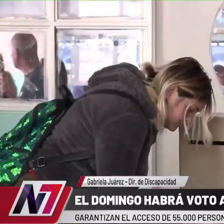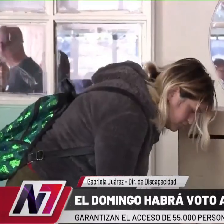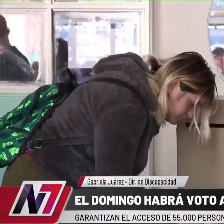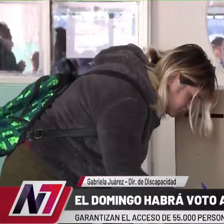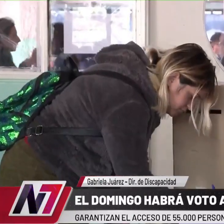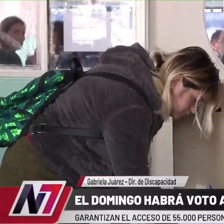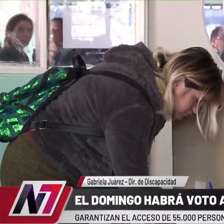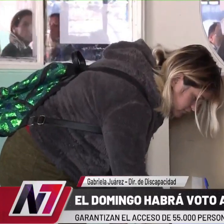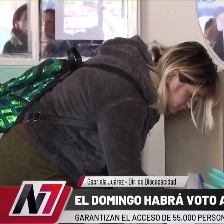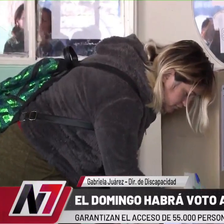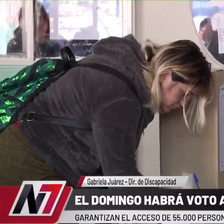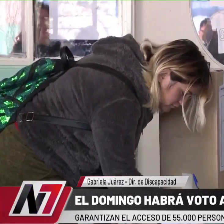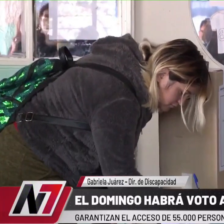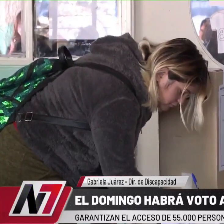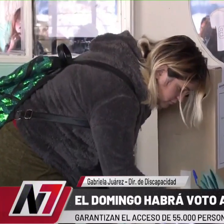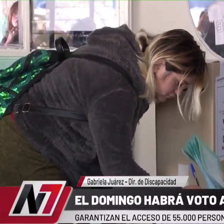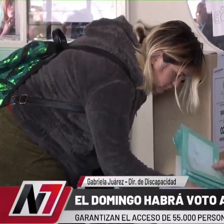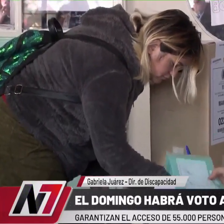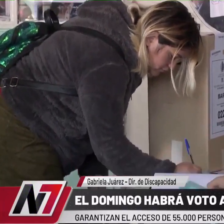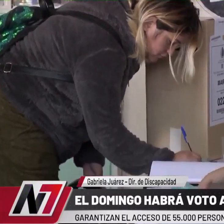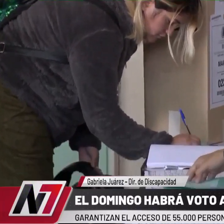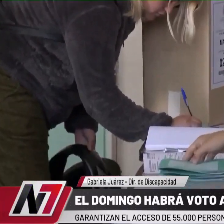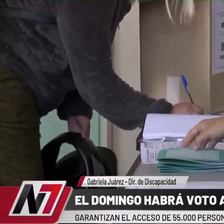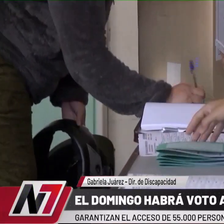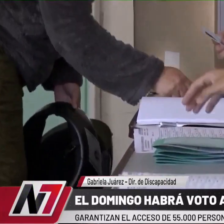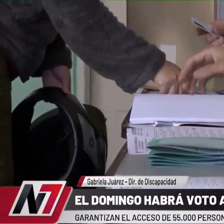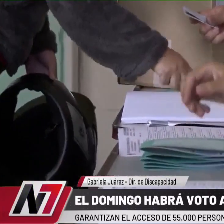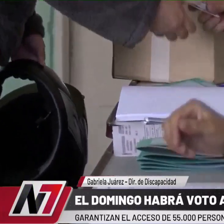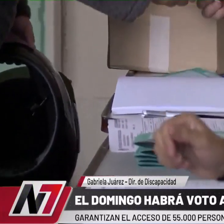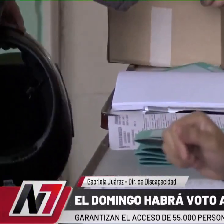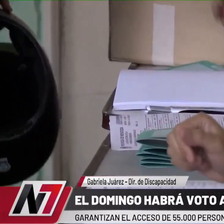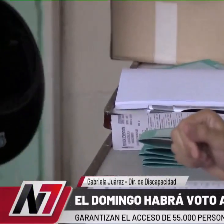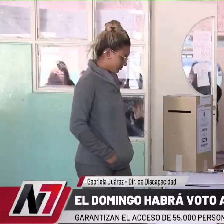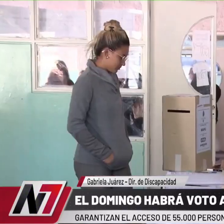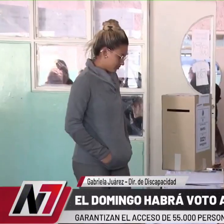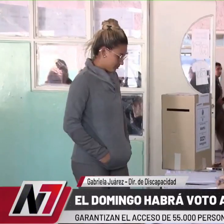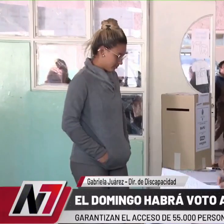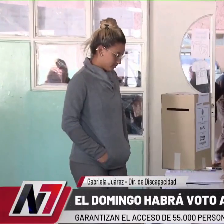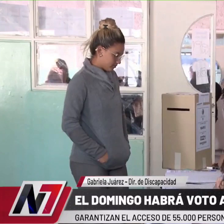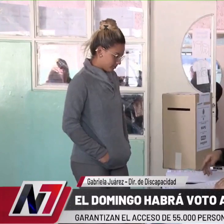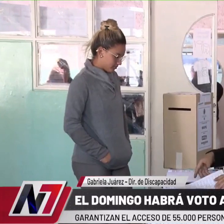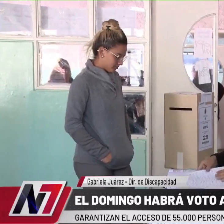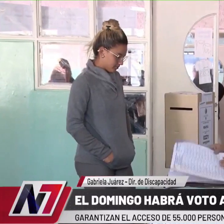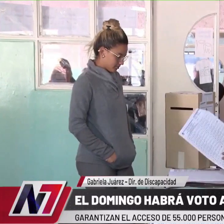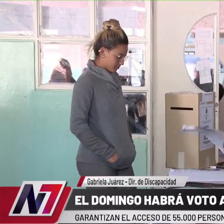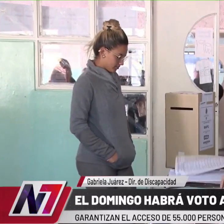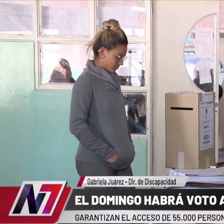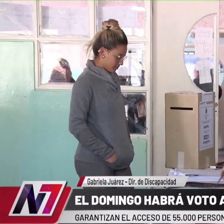el presidente de mesa. La persona con discapacidad tiene derecho y está obligada a votar, sobre todo en estas elecciones que